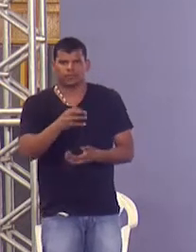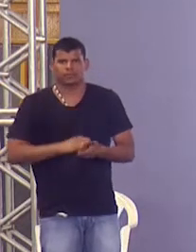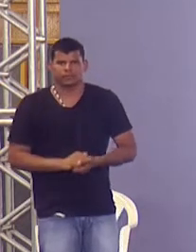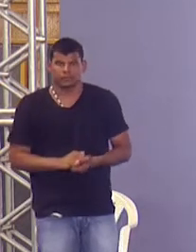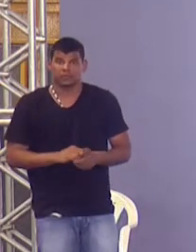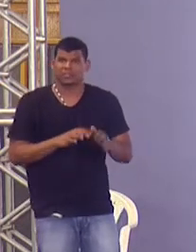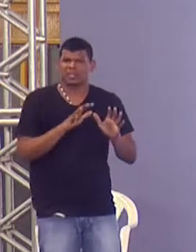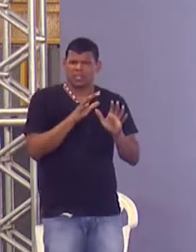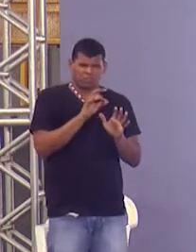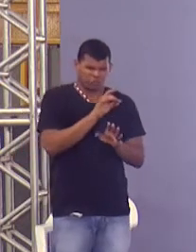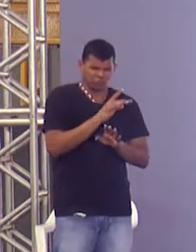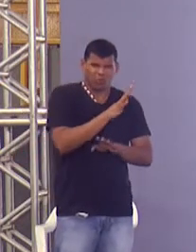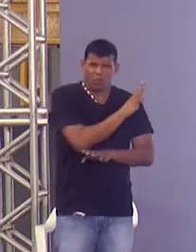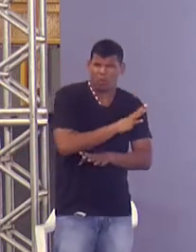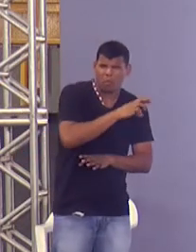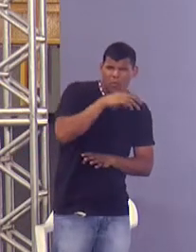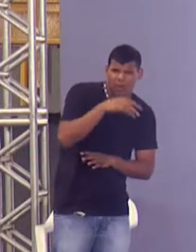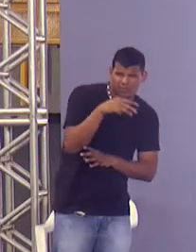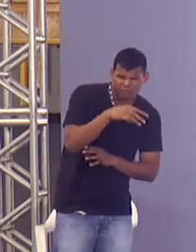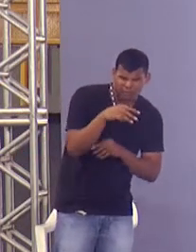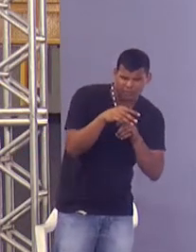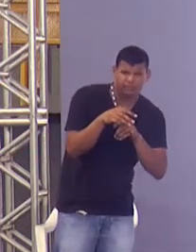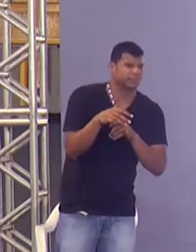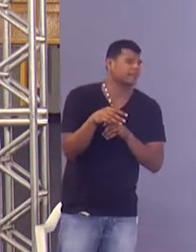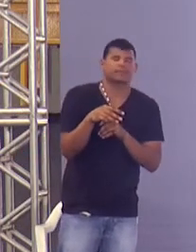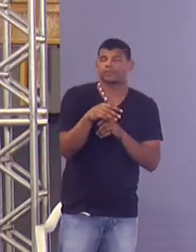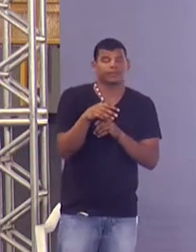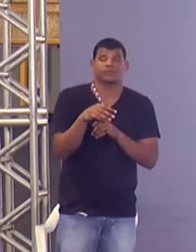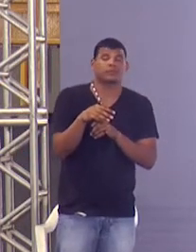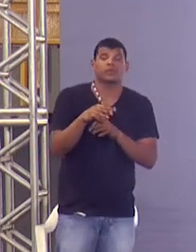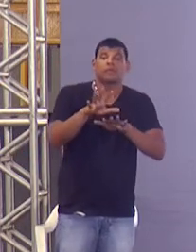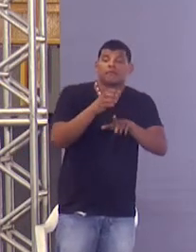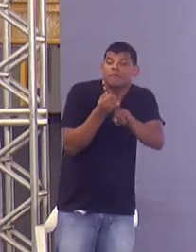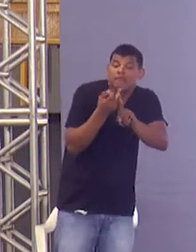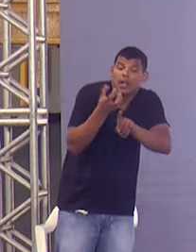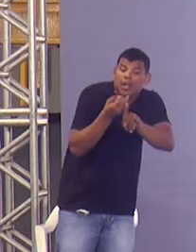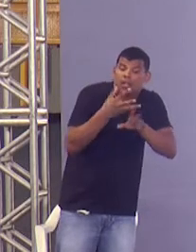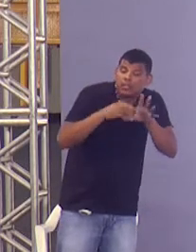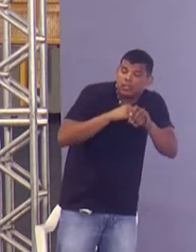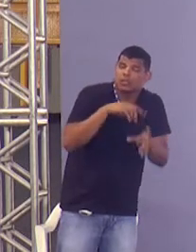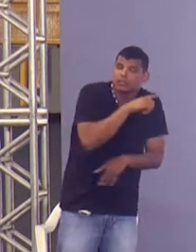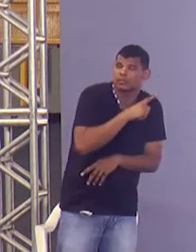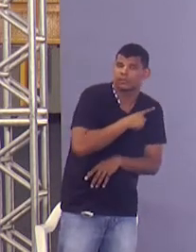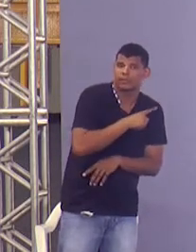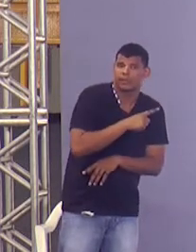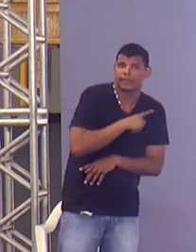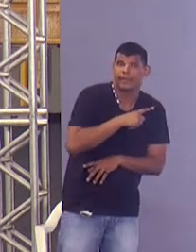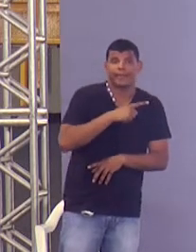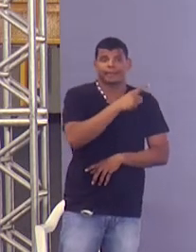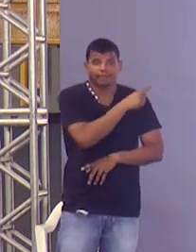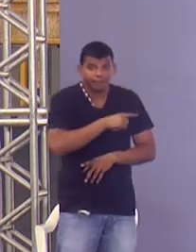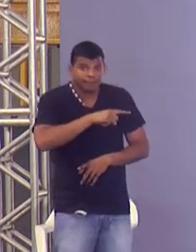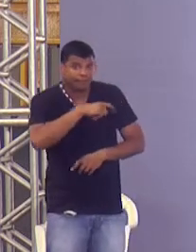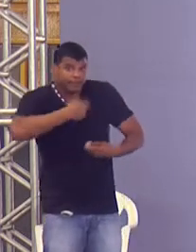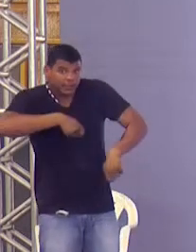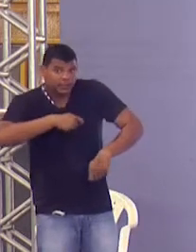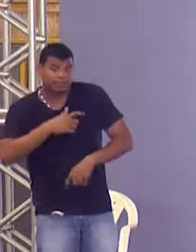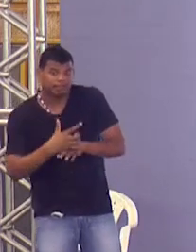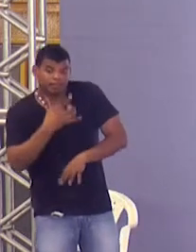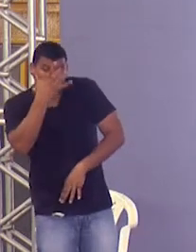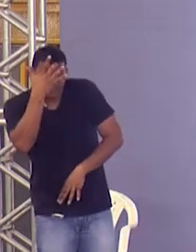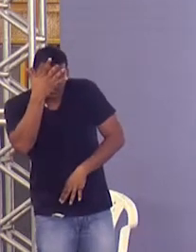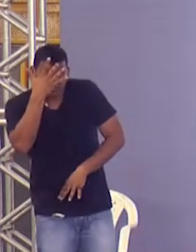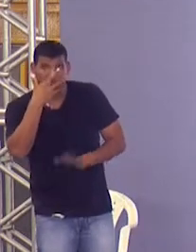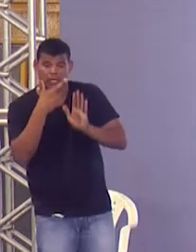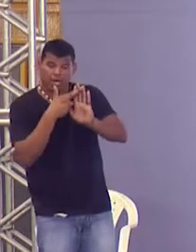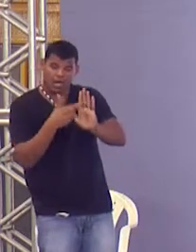de eletricidade. E se vocês não estiverem dominando as propriedades das potências, vocês